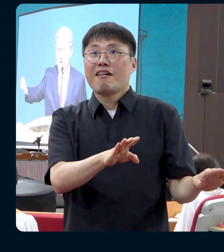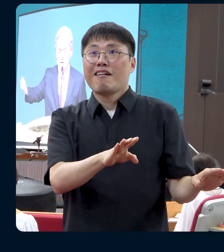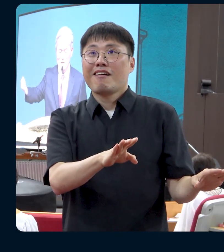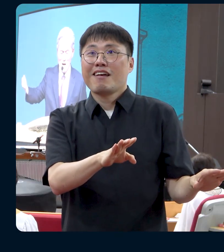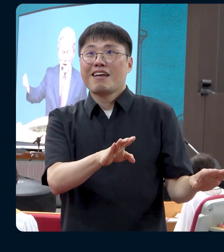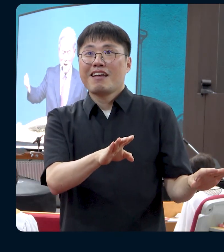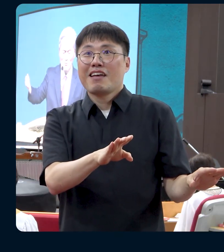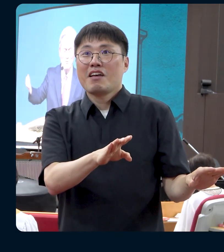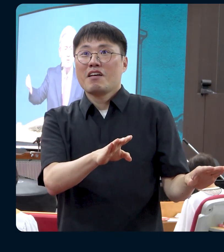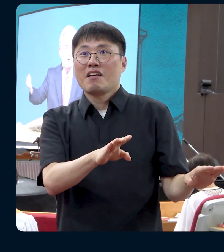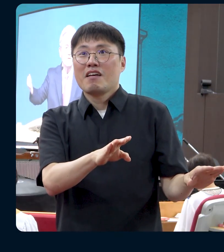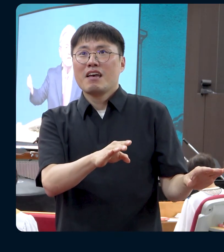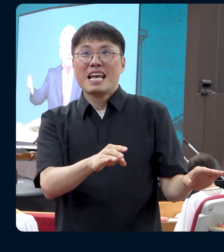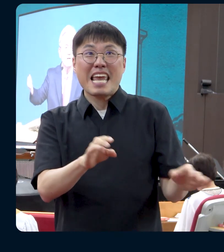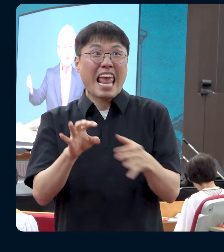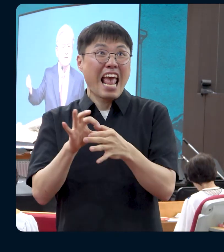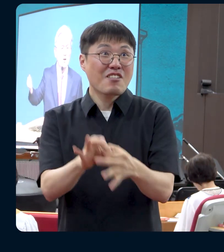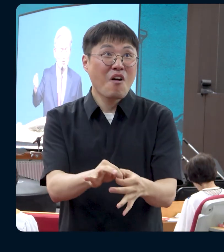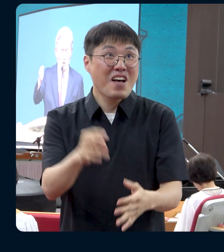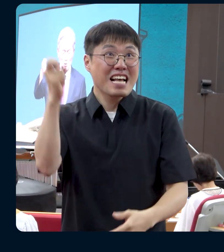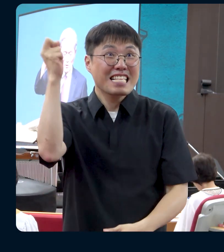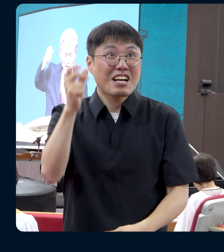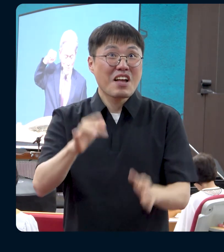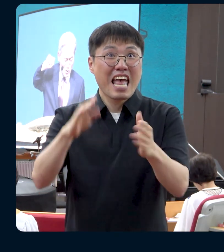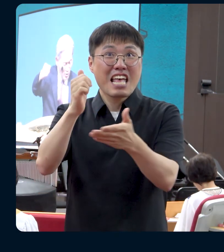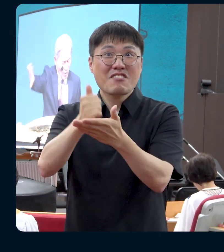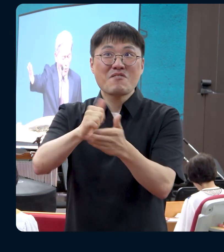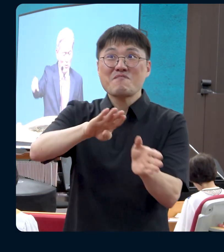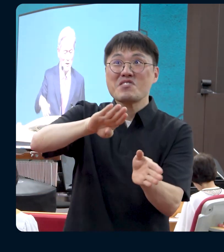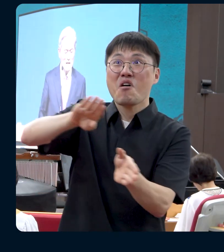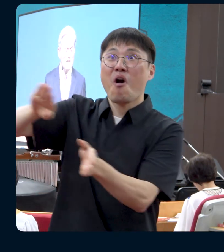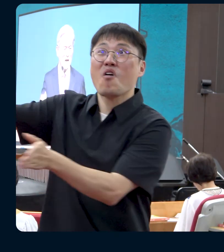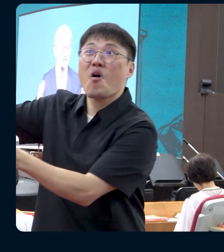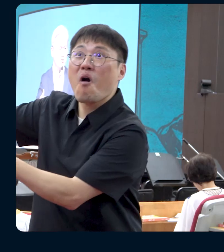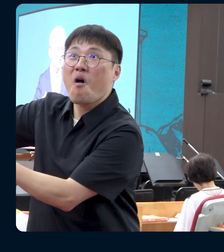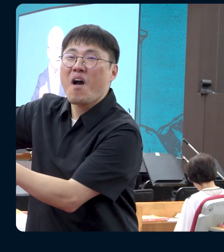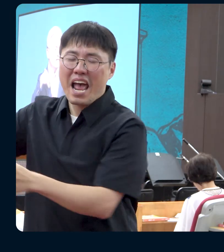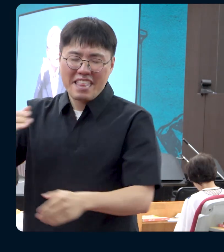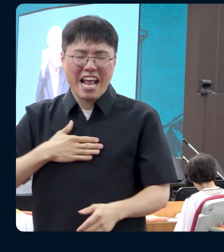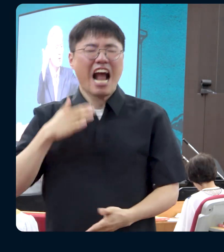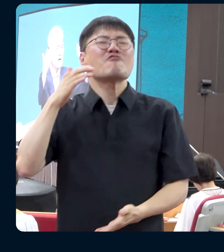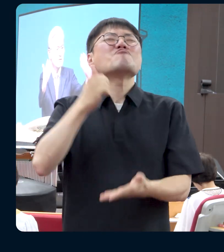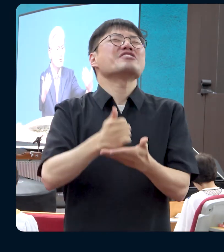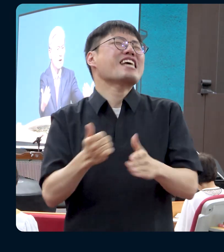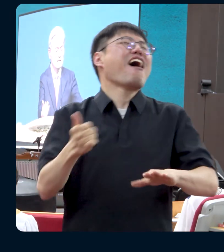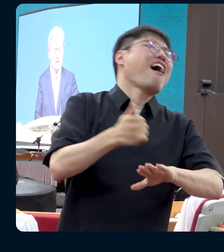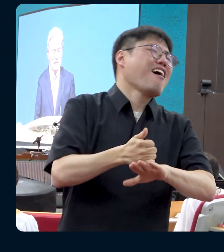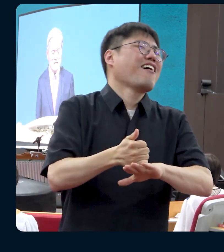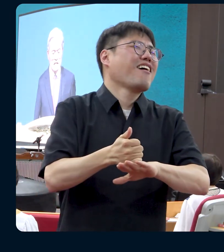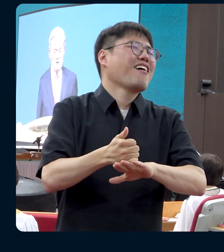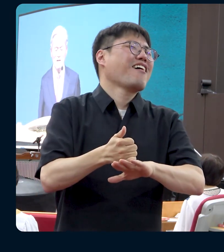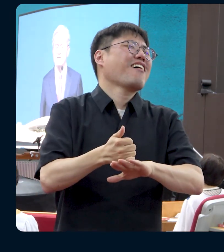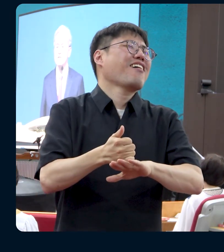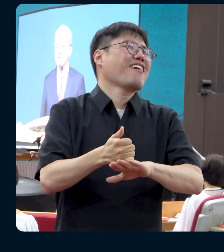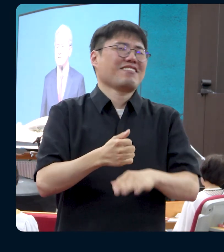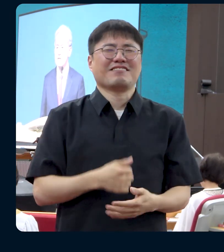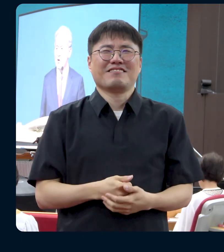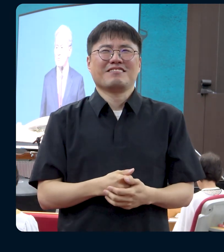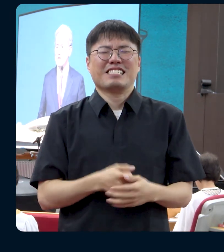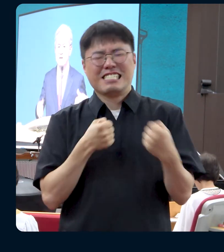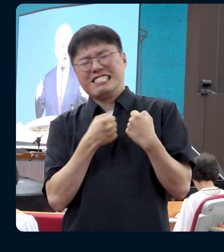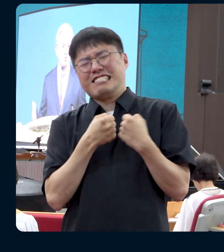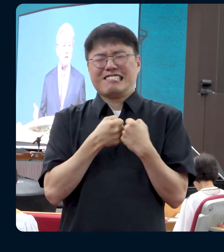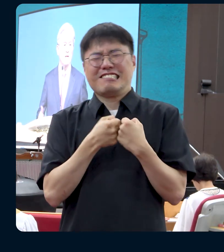거죠. 자꾸 끊임없이 예수 그리스도를 다시 밀어내고 자기가 주인의 자리에 올라앉으려고 하는